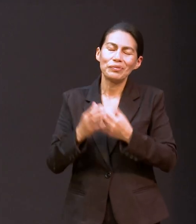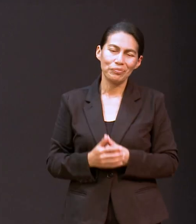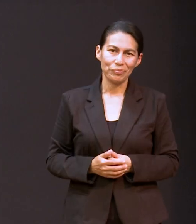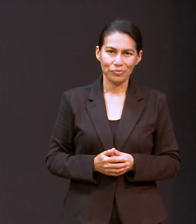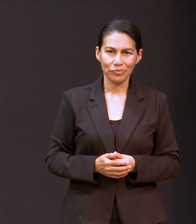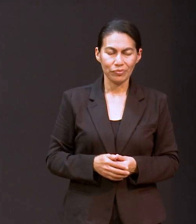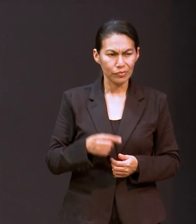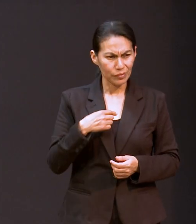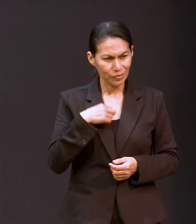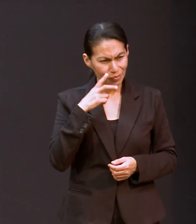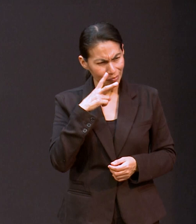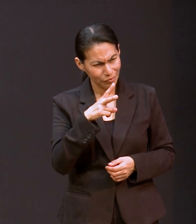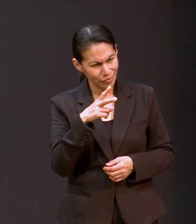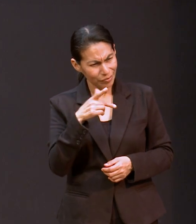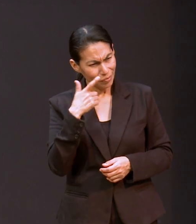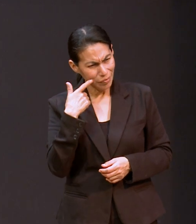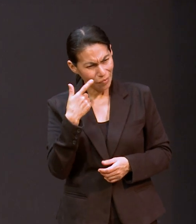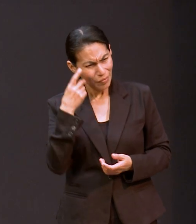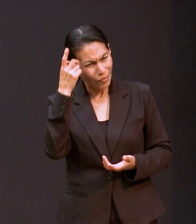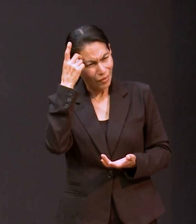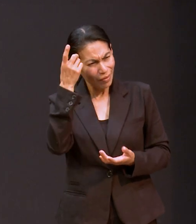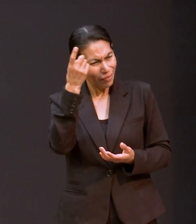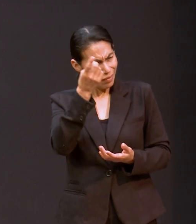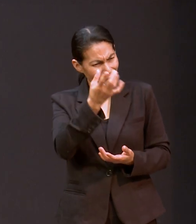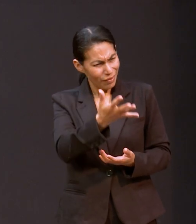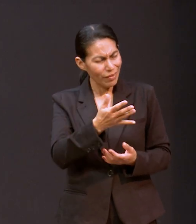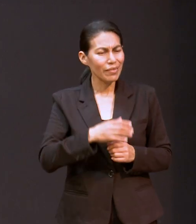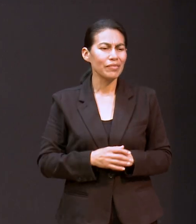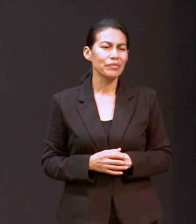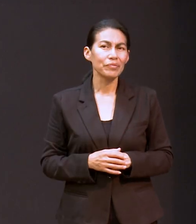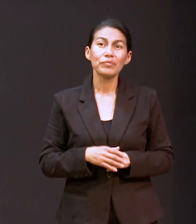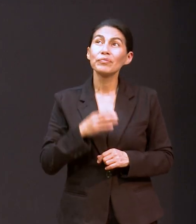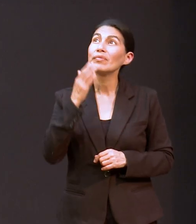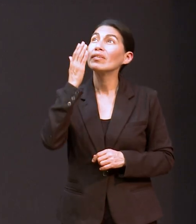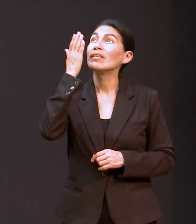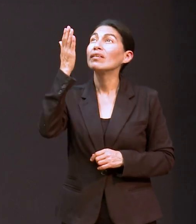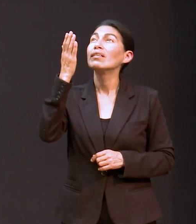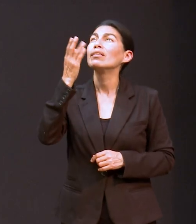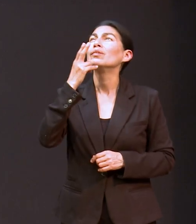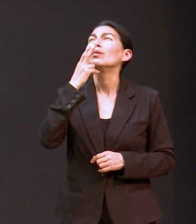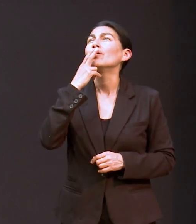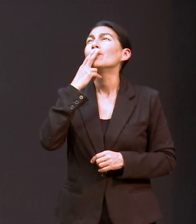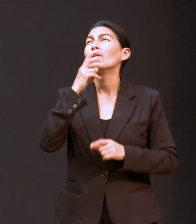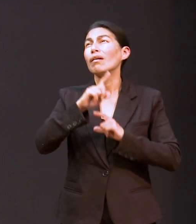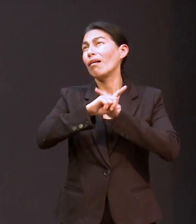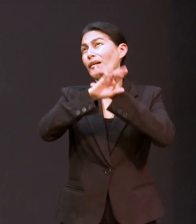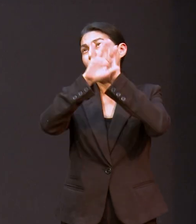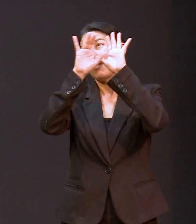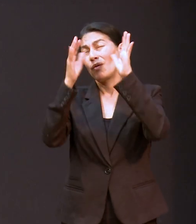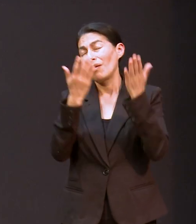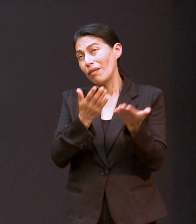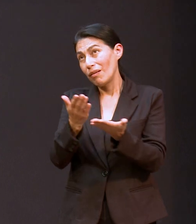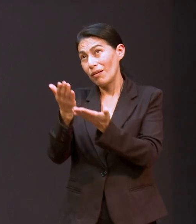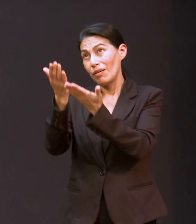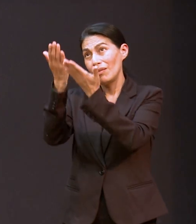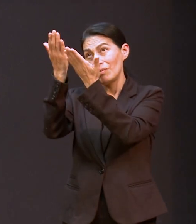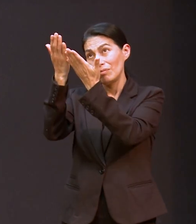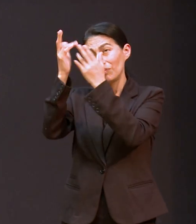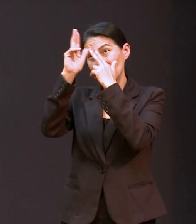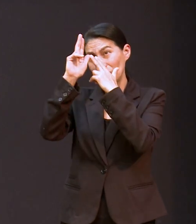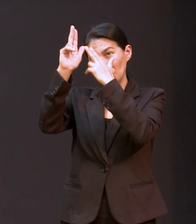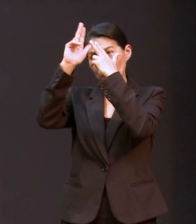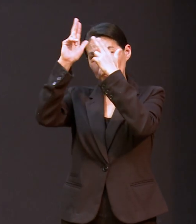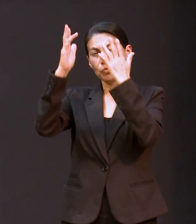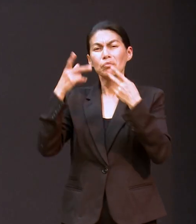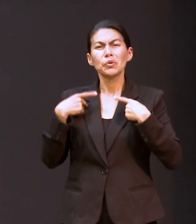como el milagro más grande porque tú le pediste a él que te usara para su gloria y honor